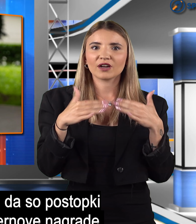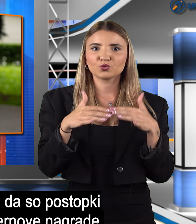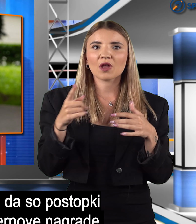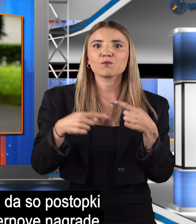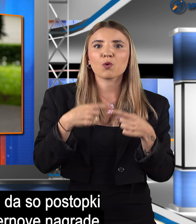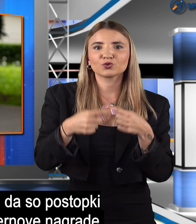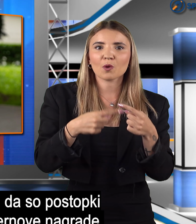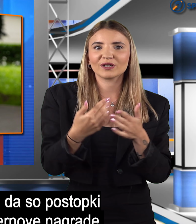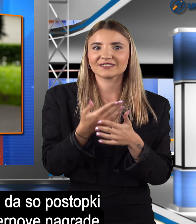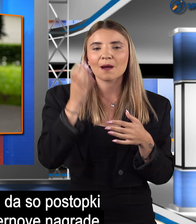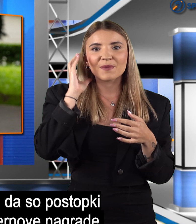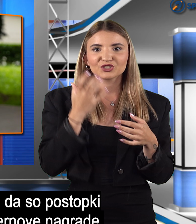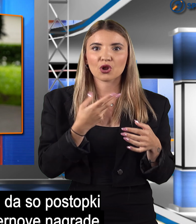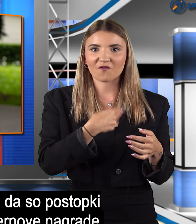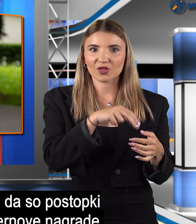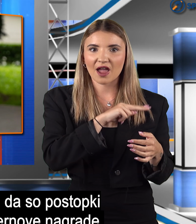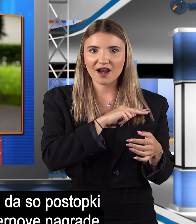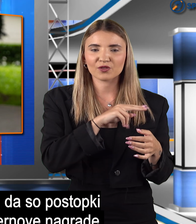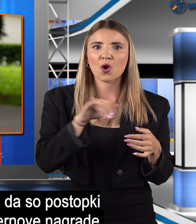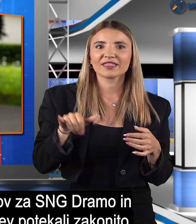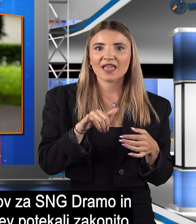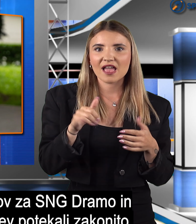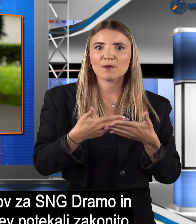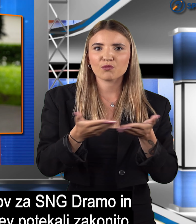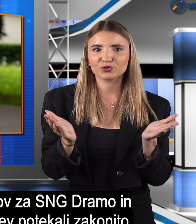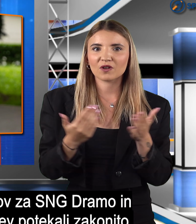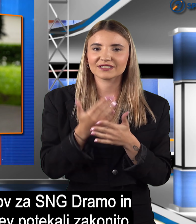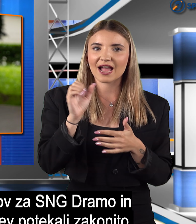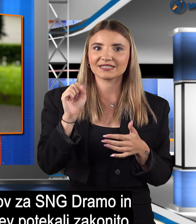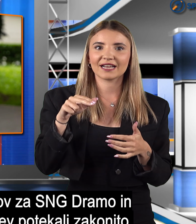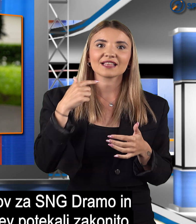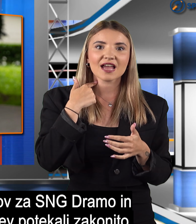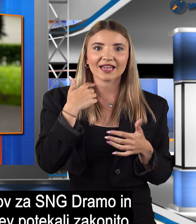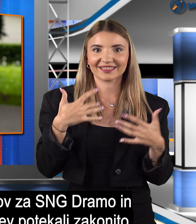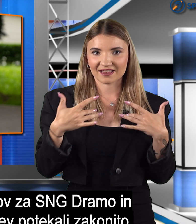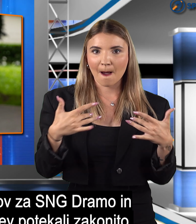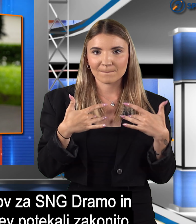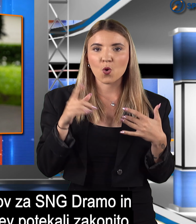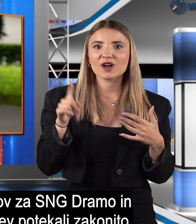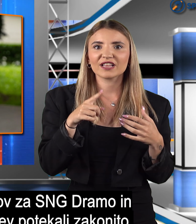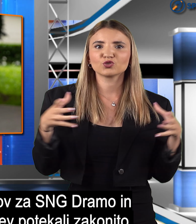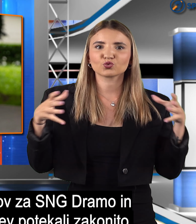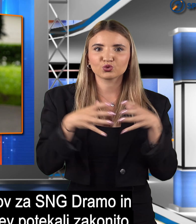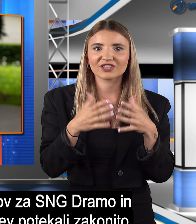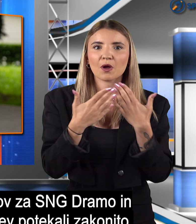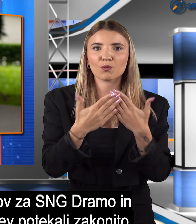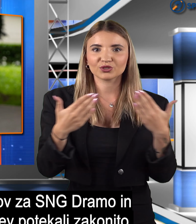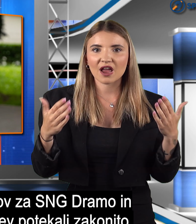postopki glede Prešernove nagrade, najema prostorov za SNG Dramo in združitve muzejev potekali